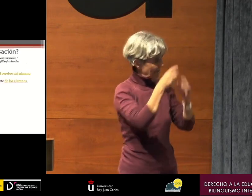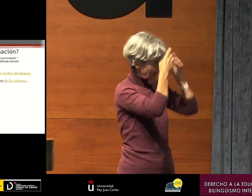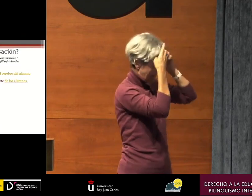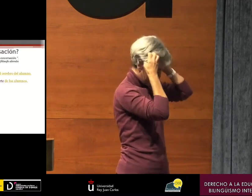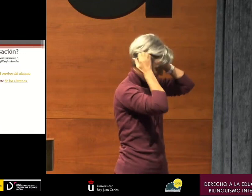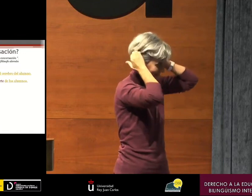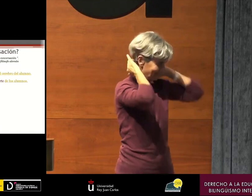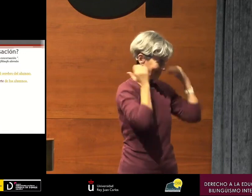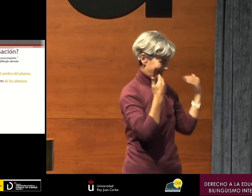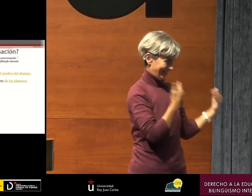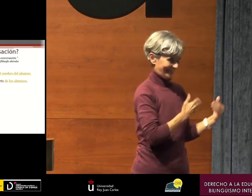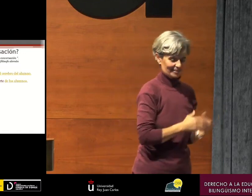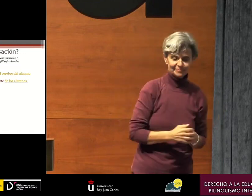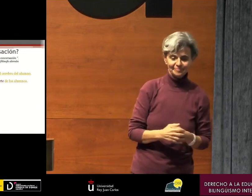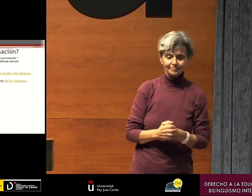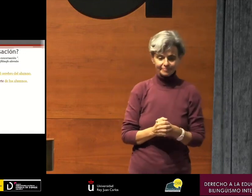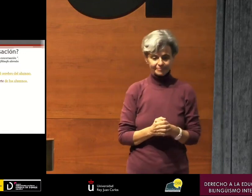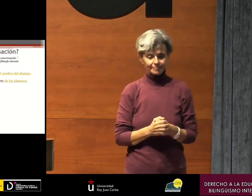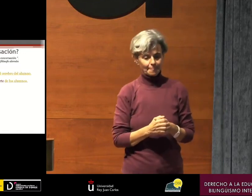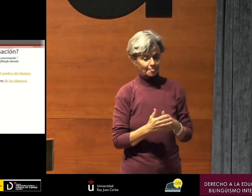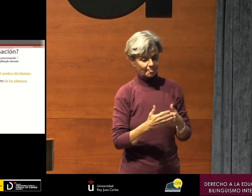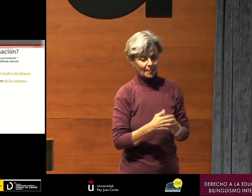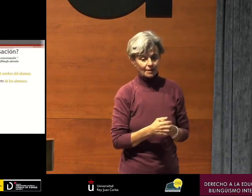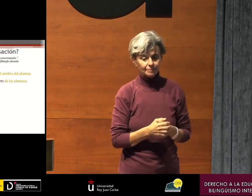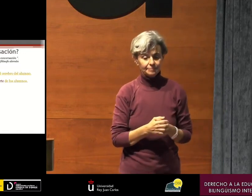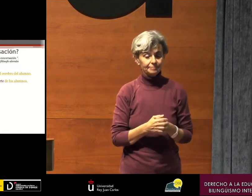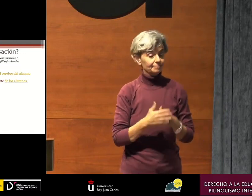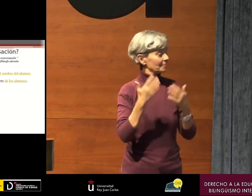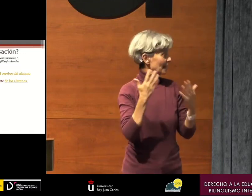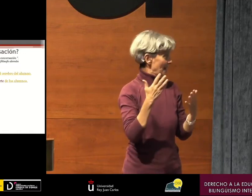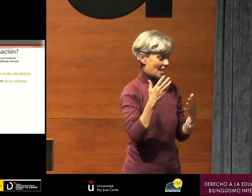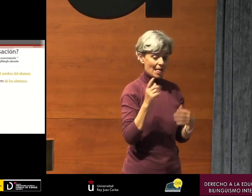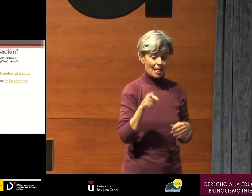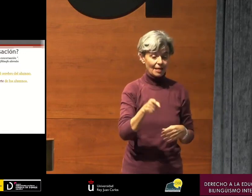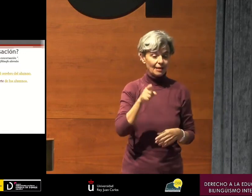Pincha aquí, por favor, en conversación. Gracias.